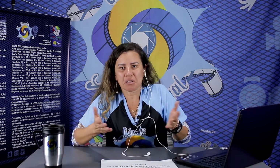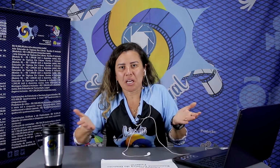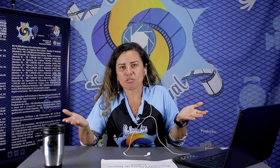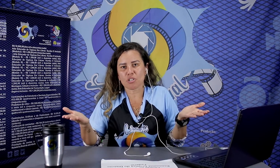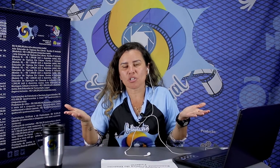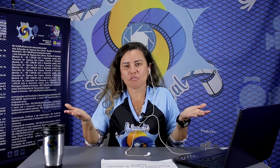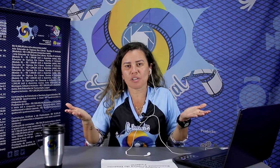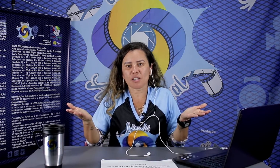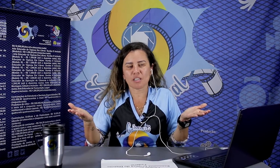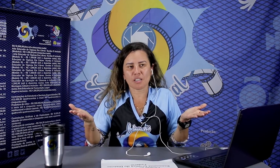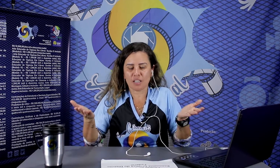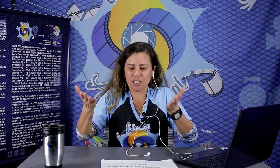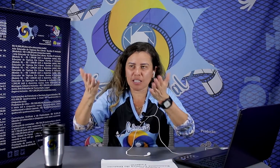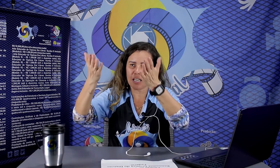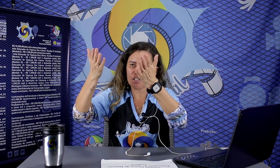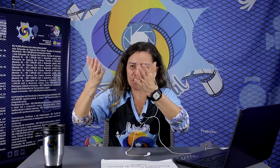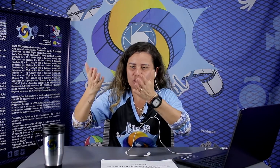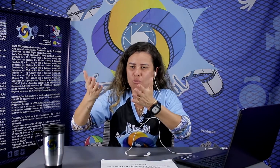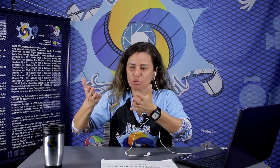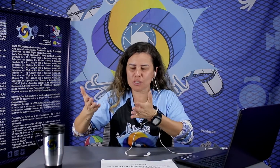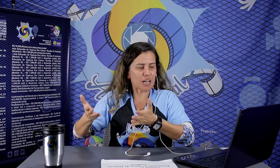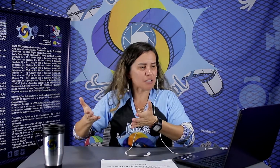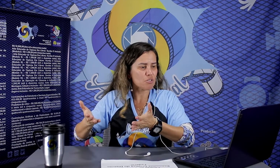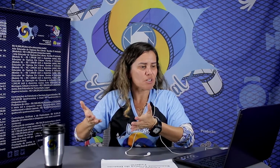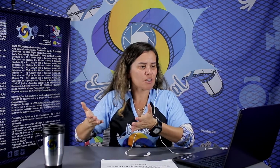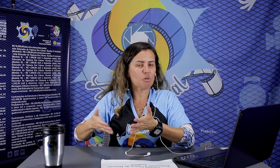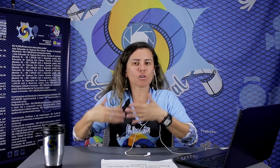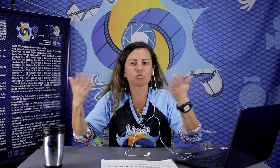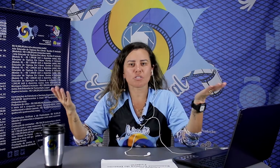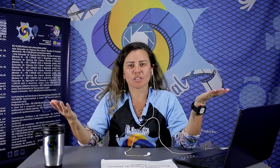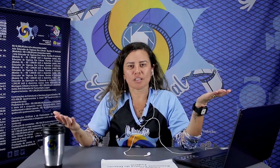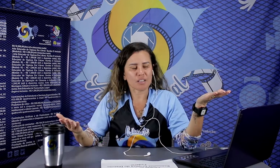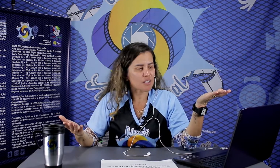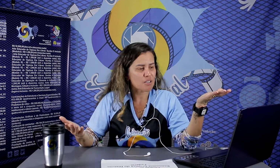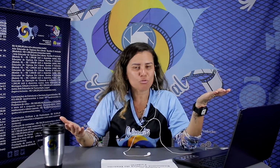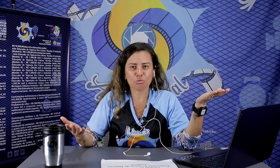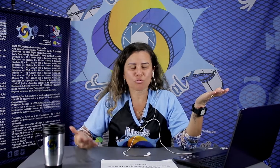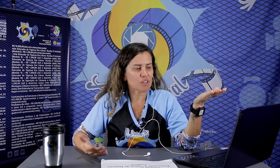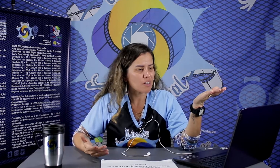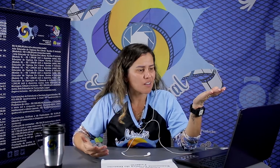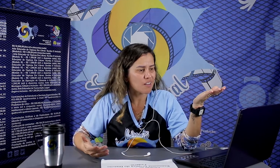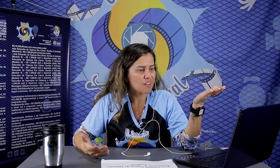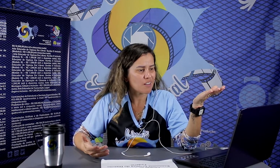só a gente ver lá na lista de concursados quantos são surdos.